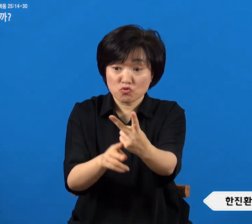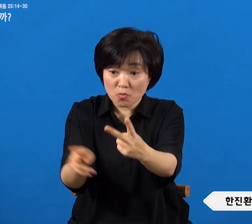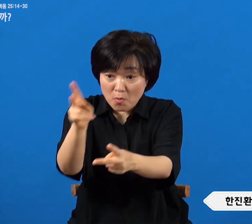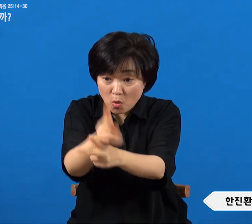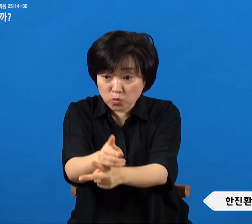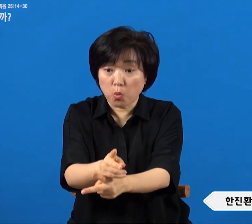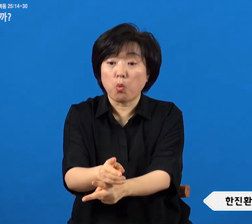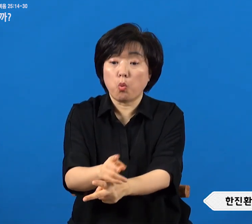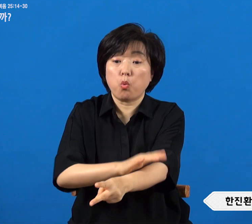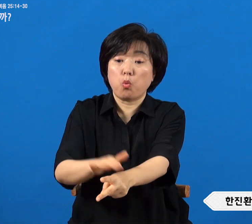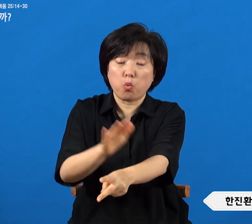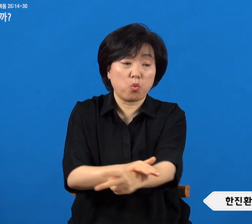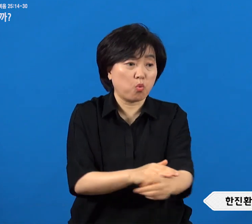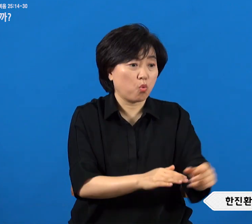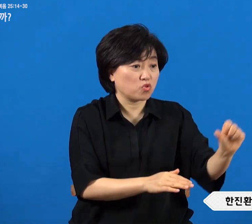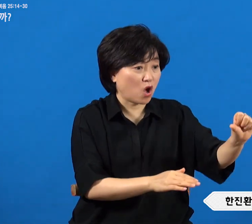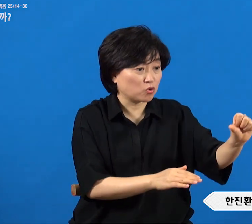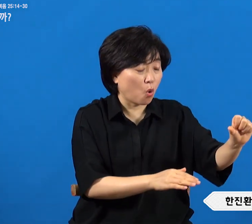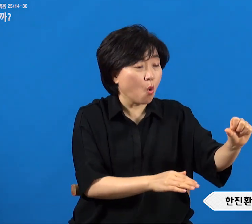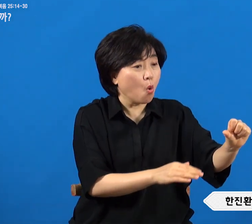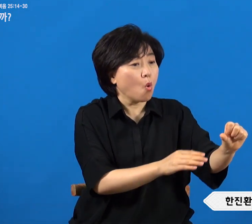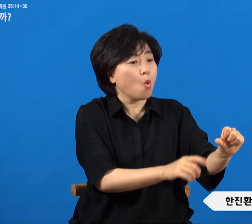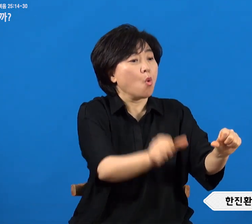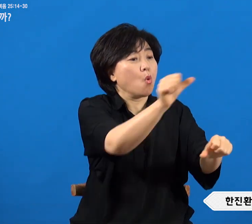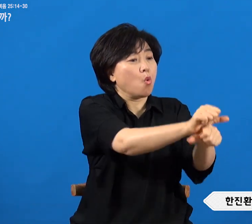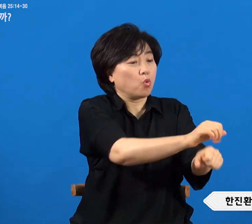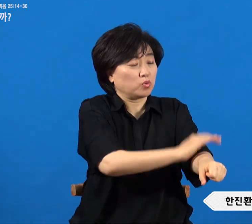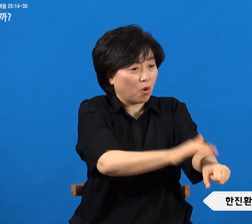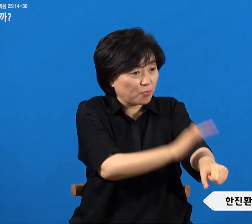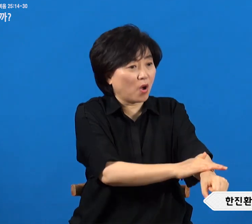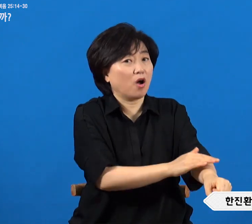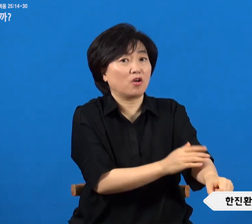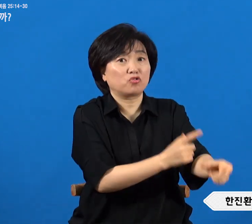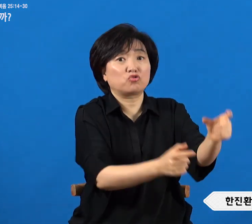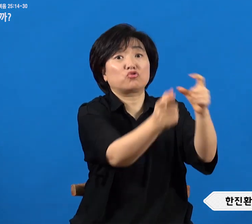어마어마하게 남겼는데, 근데 왜 칭찬을 똑같이 합니까?